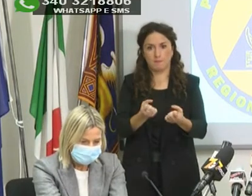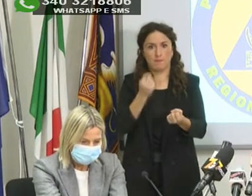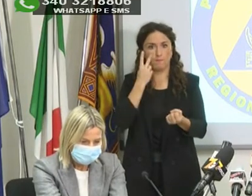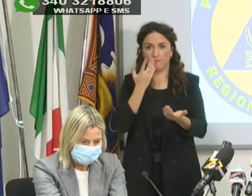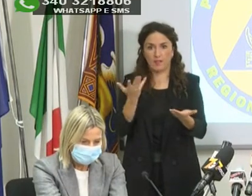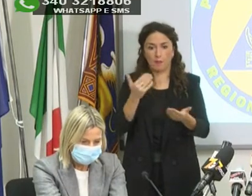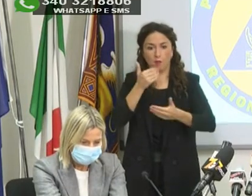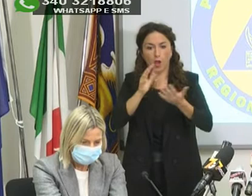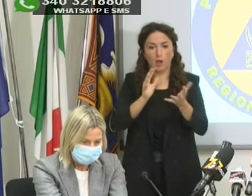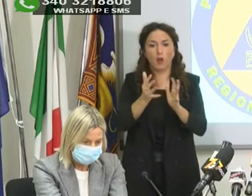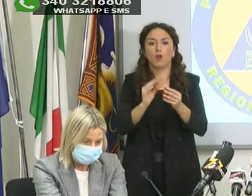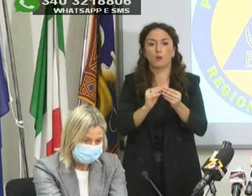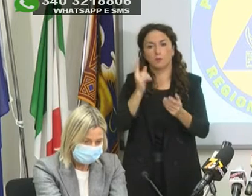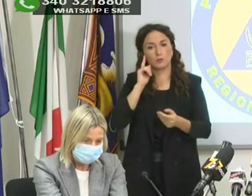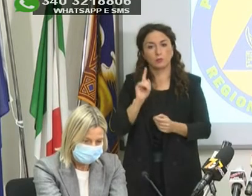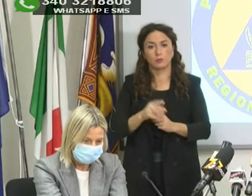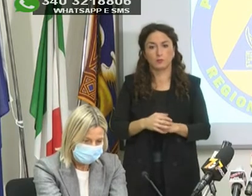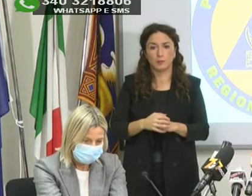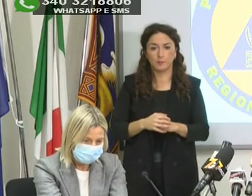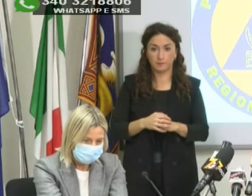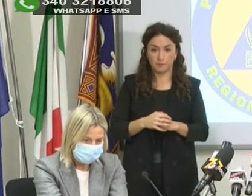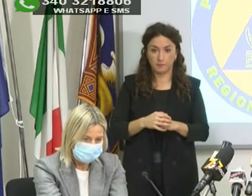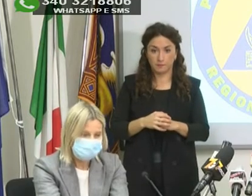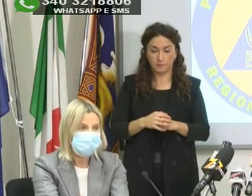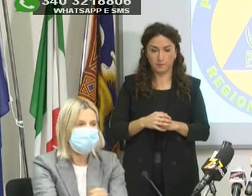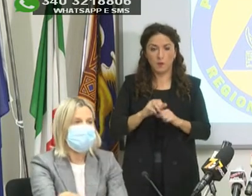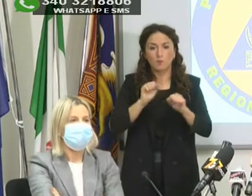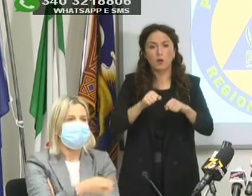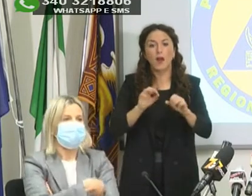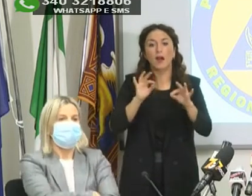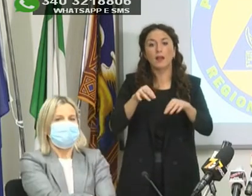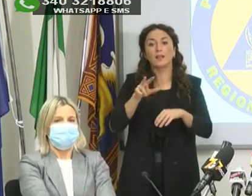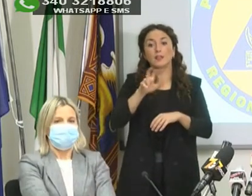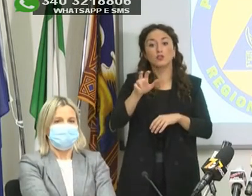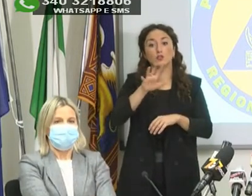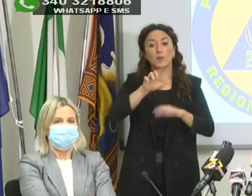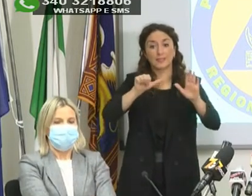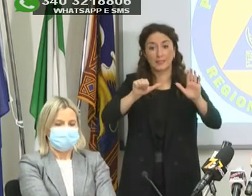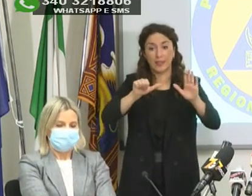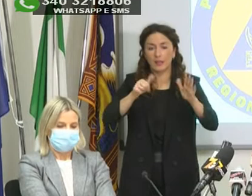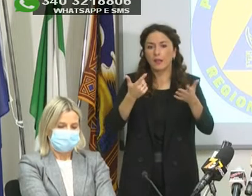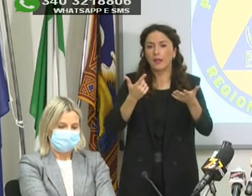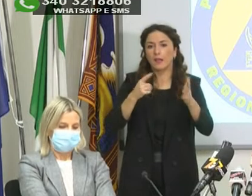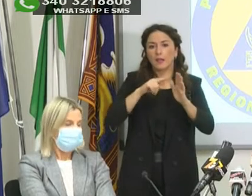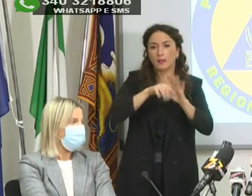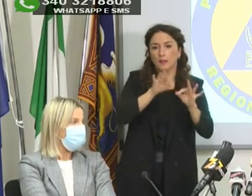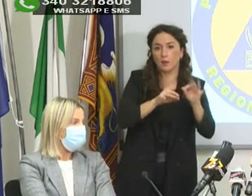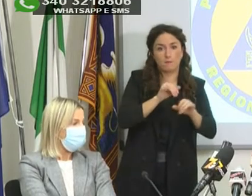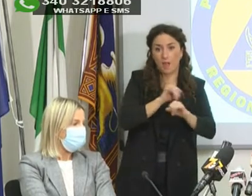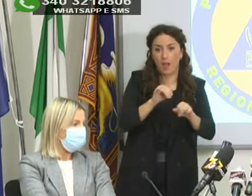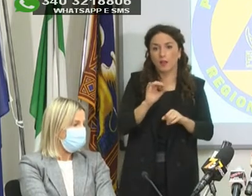sappiamo neanche l'evoluzione. Magari non raggiungeremo mai le 356 terapie intensive, mai